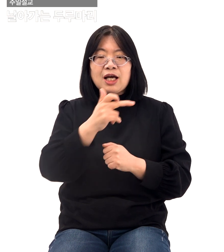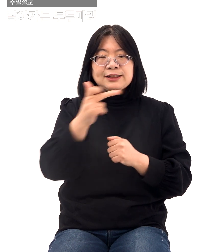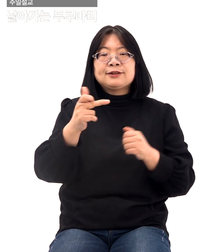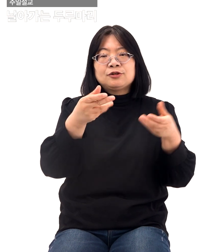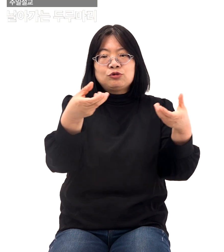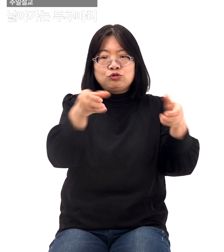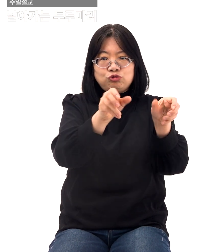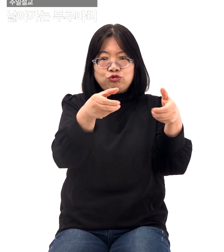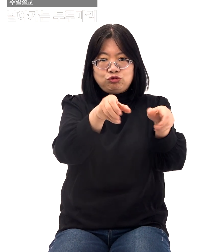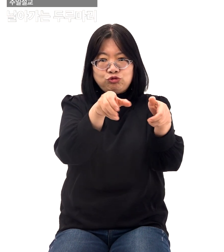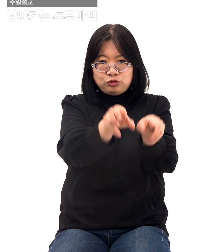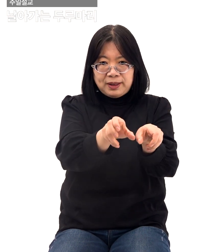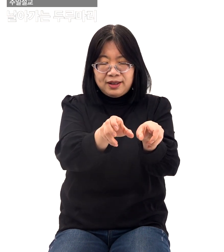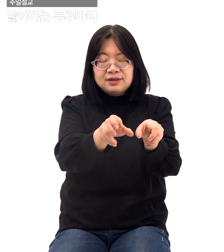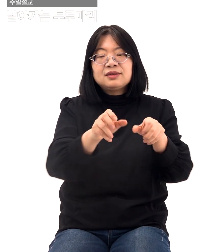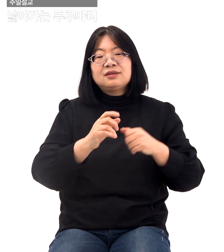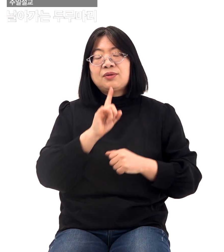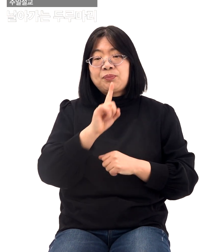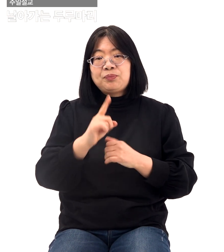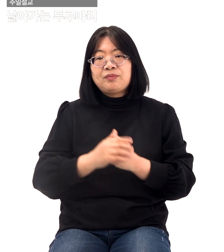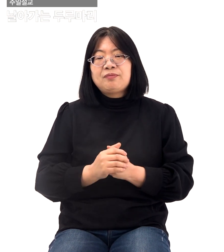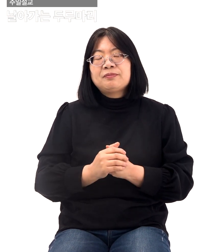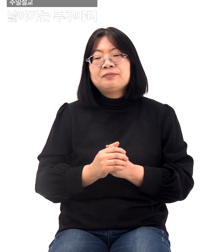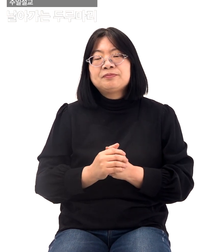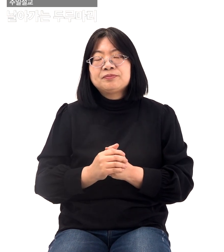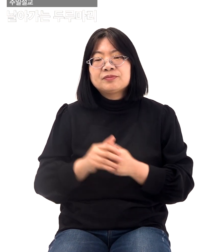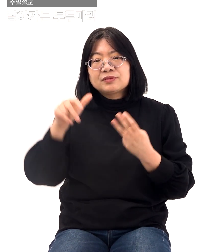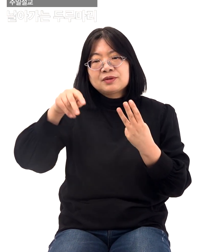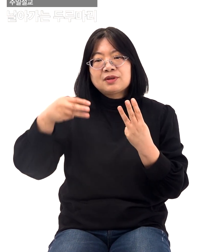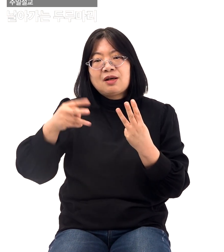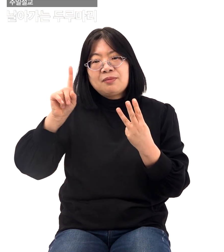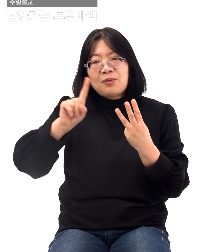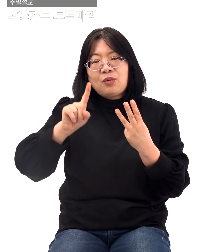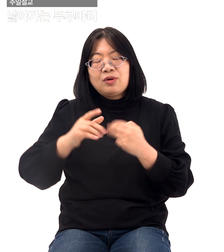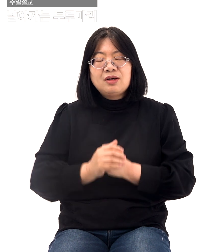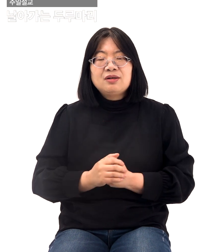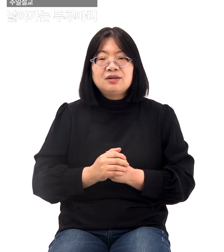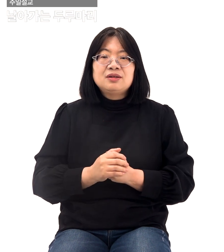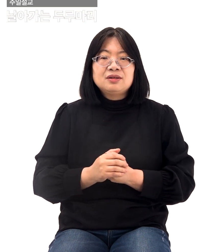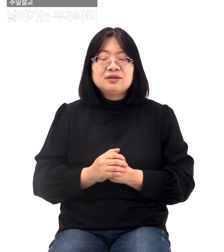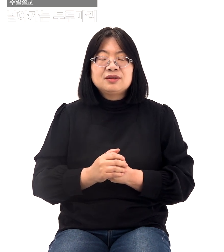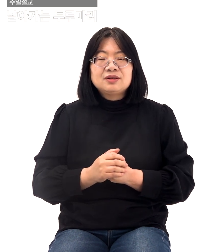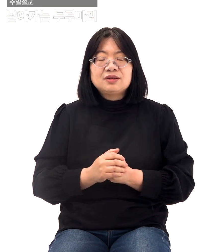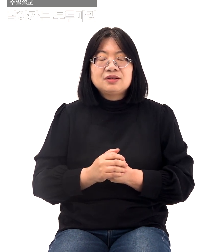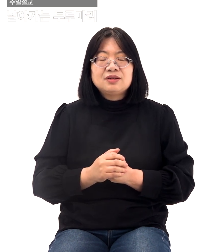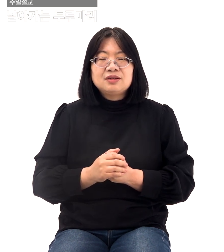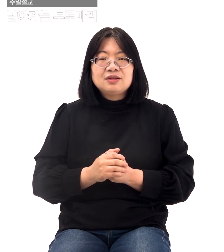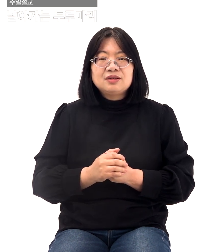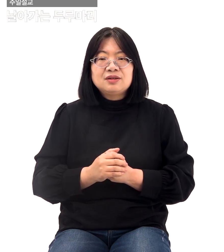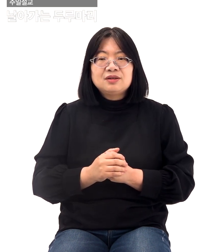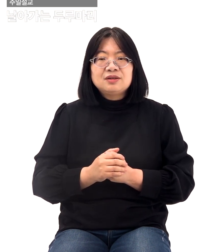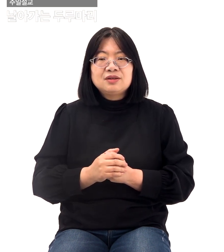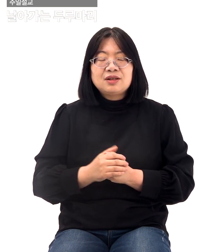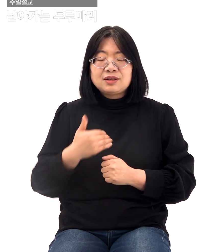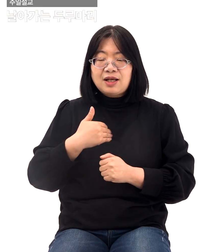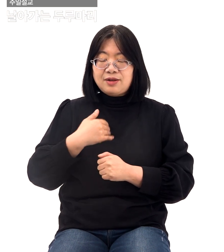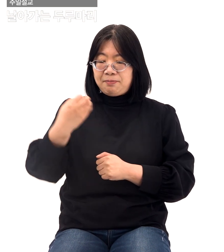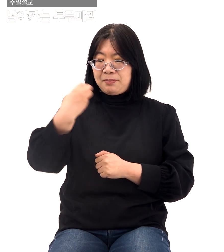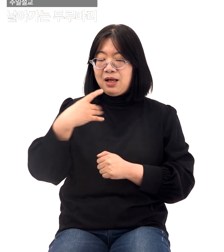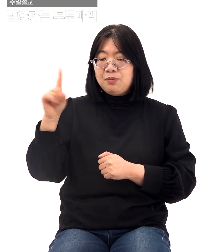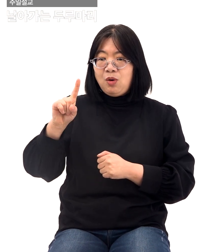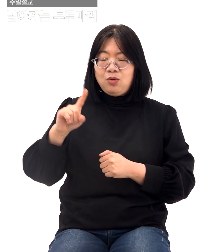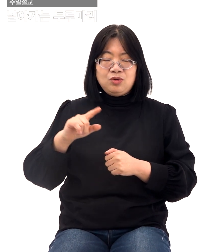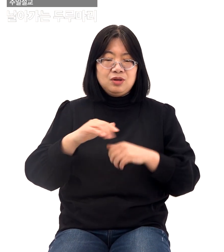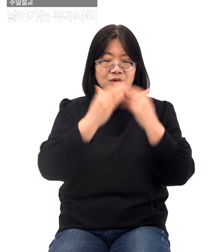자체가. 자, 그런데 3절을 보십시다. 그가 내게 이르되 이는